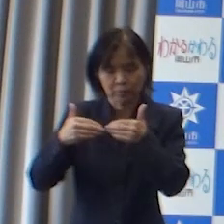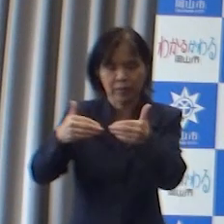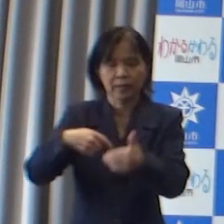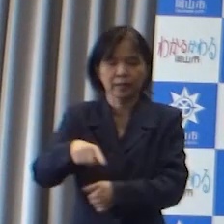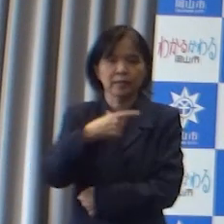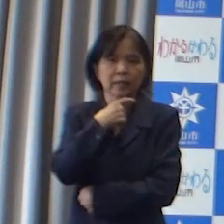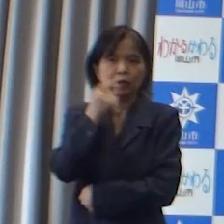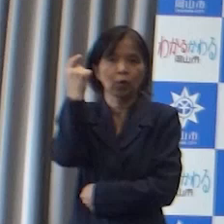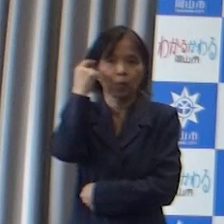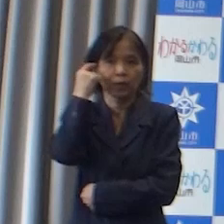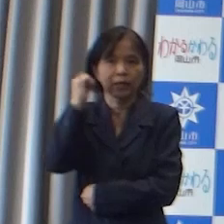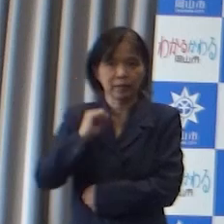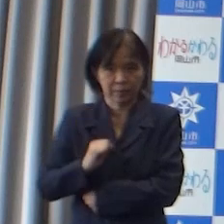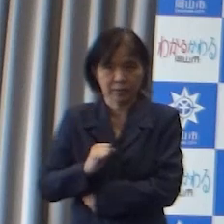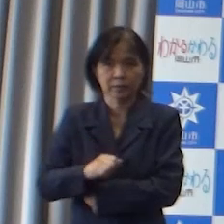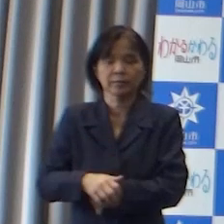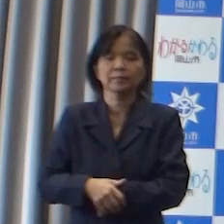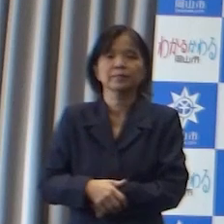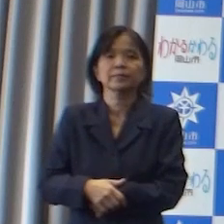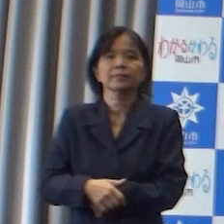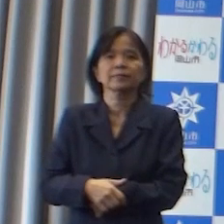ならないというように思っております。